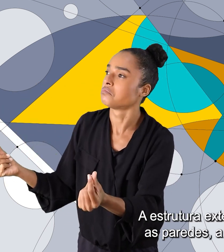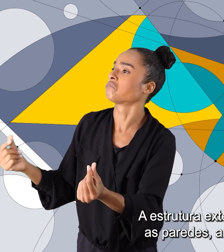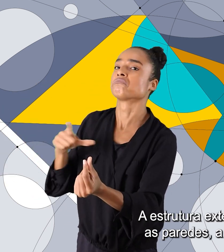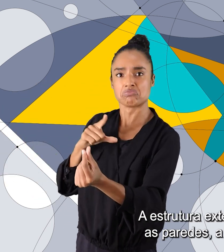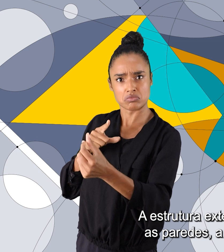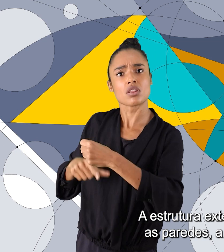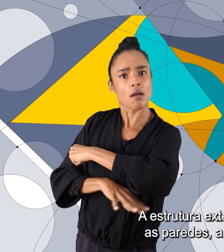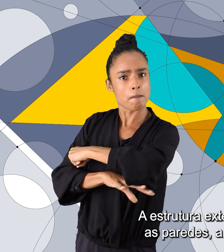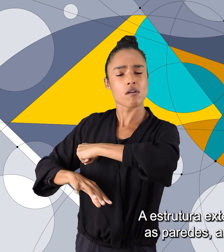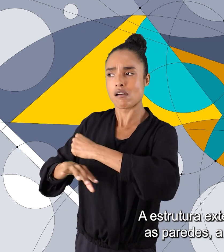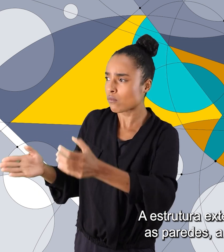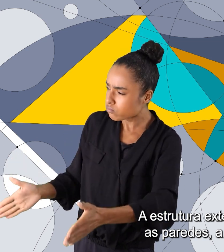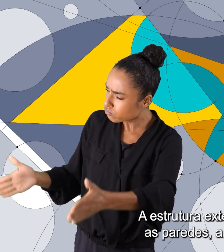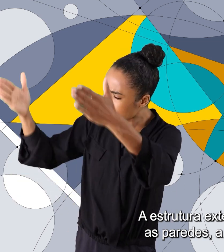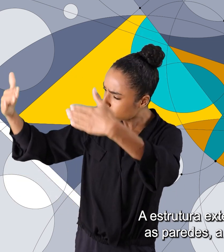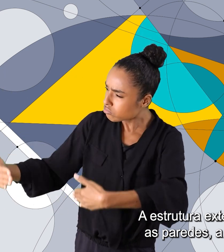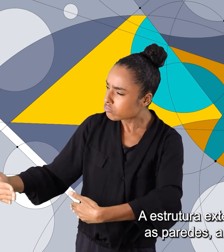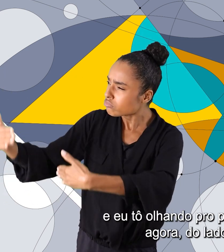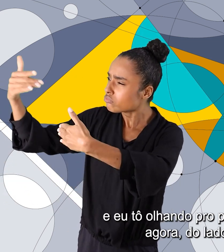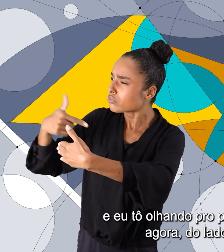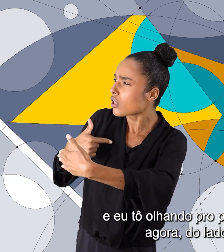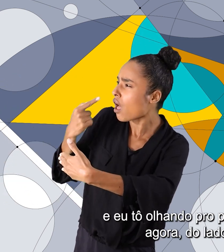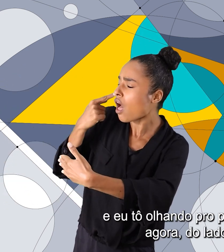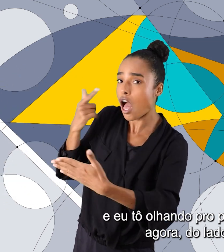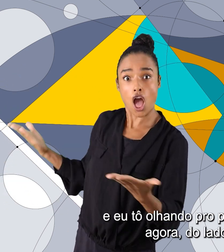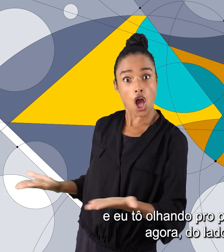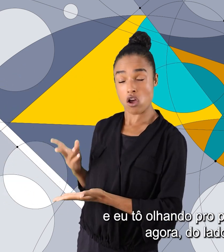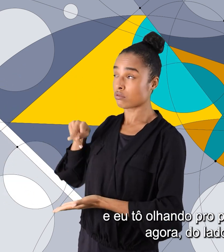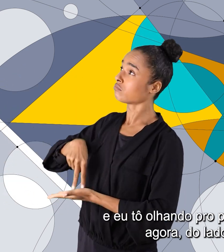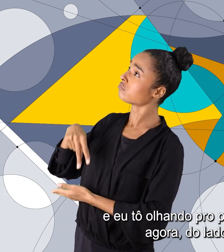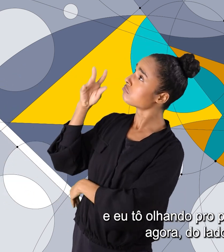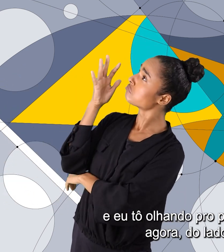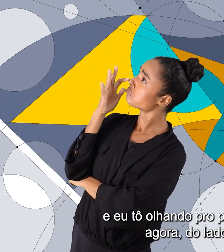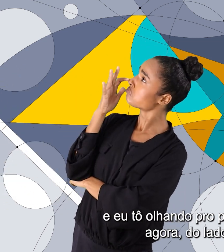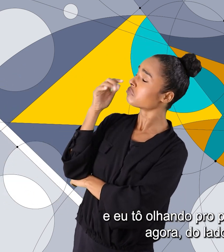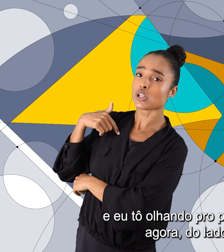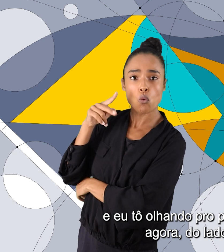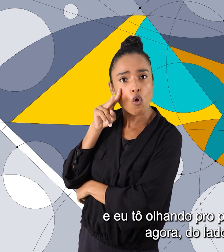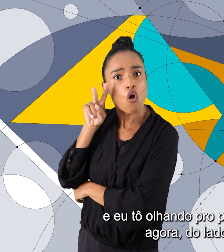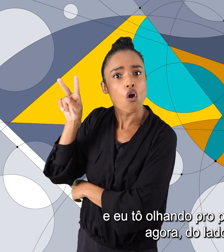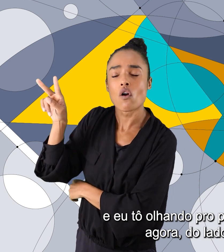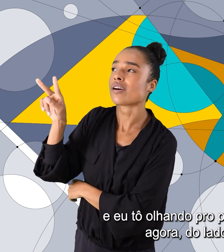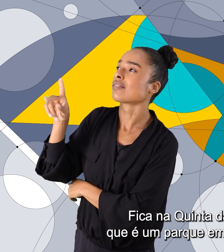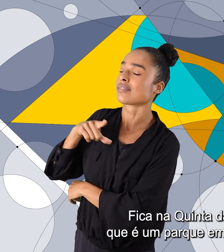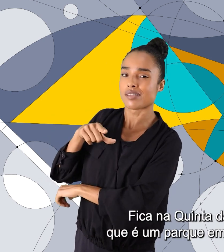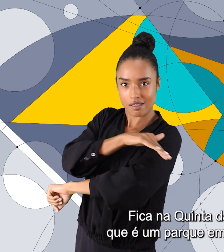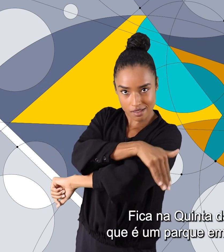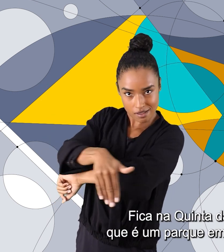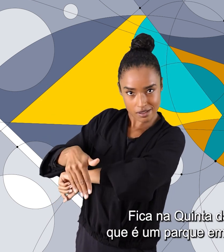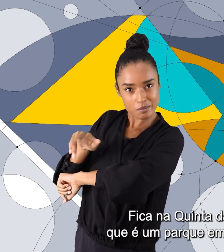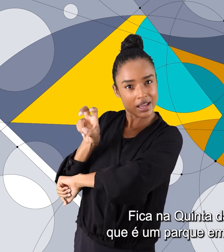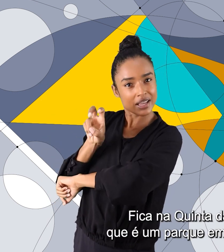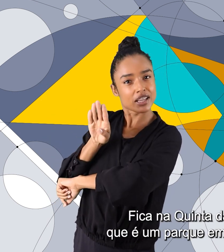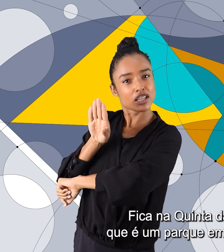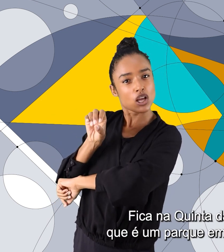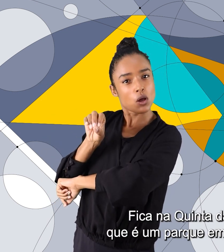externa ficou, as paredes, a fachada. E eu tô olhando para o prédio do museu agora, do lado de fora. Fica na Quinta da